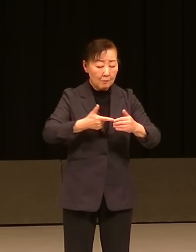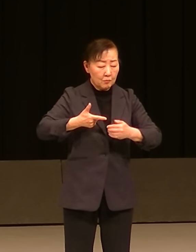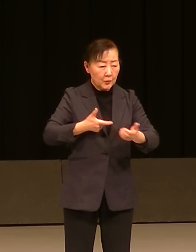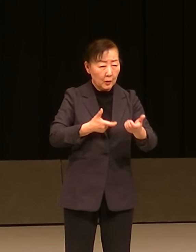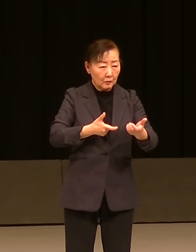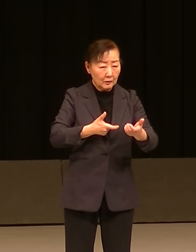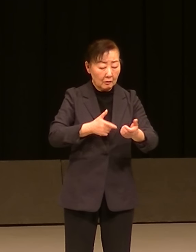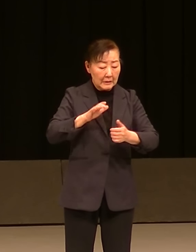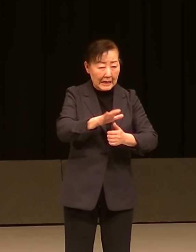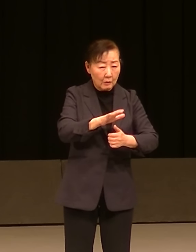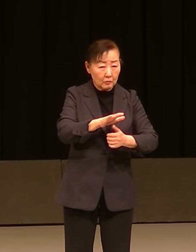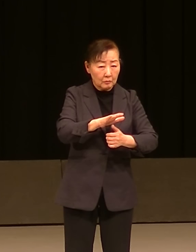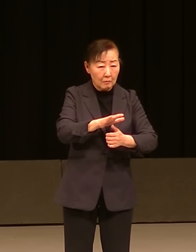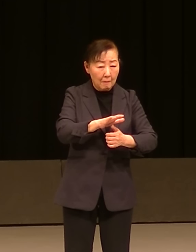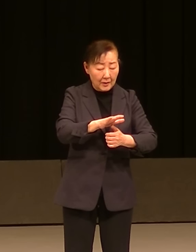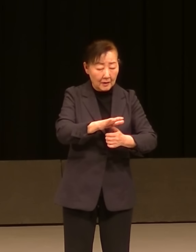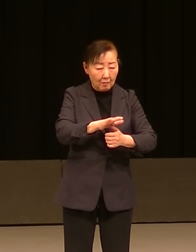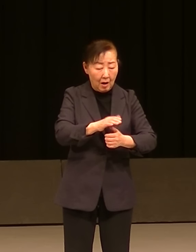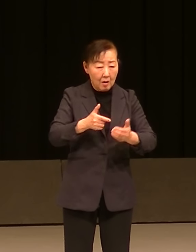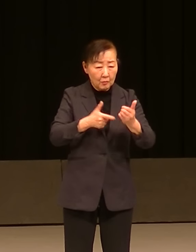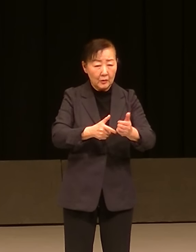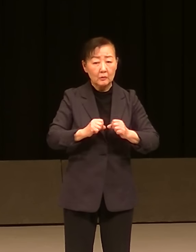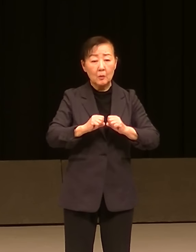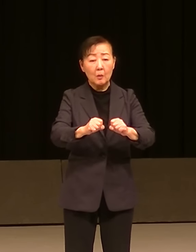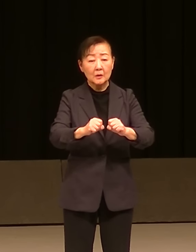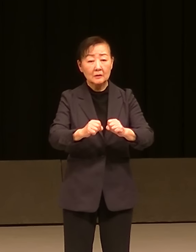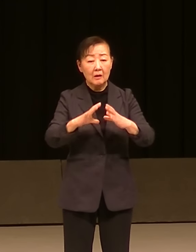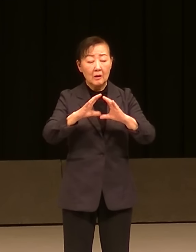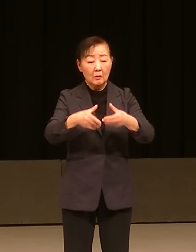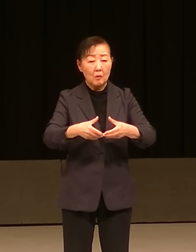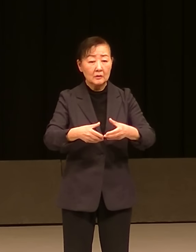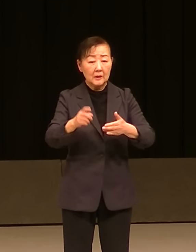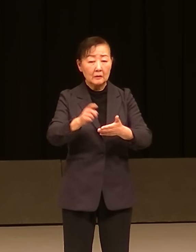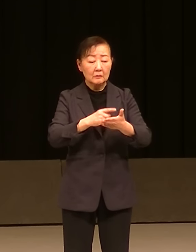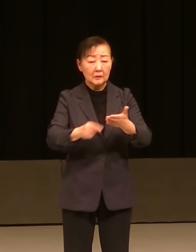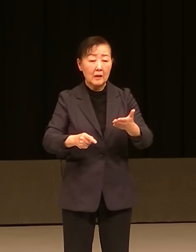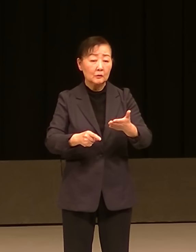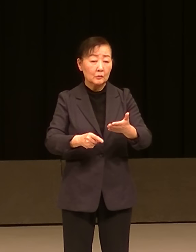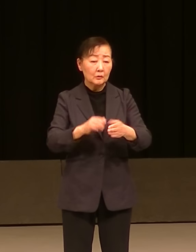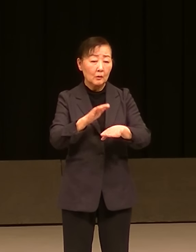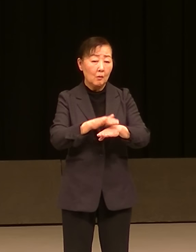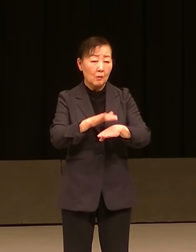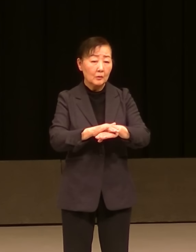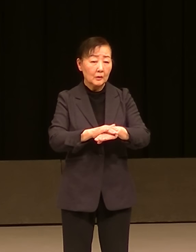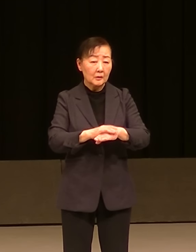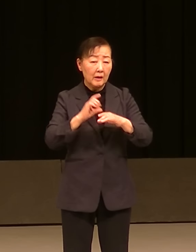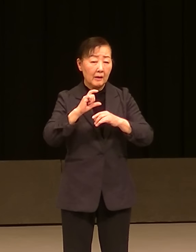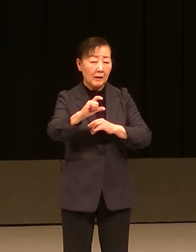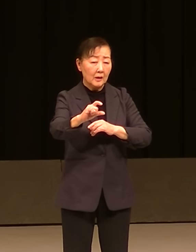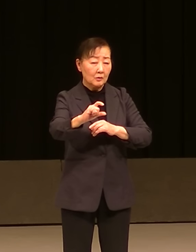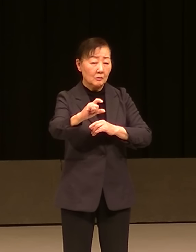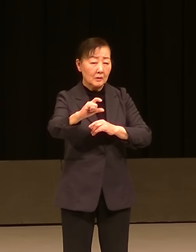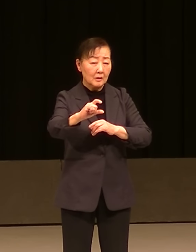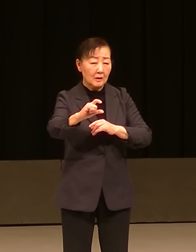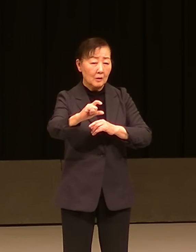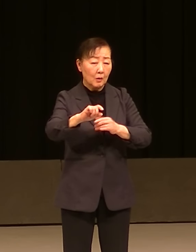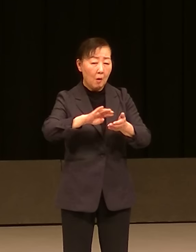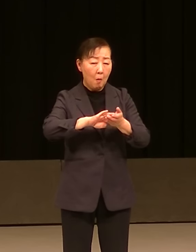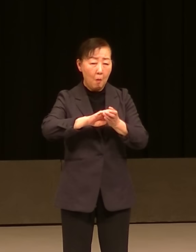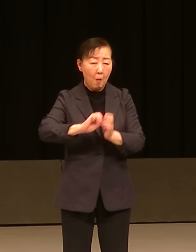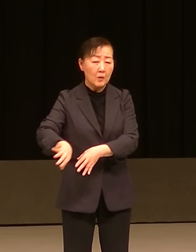武力による威嚇または武力の行使は、国際紛争を解決する手段としては永久にこれを放棄